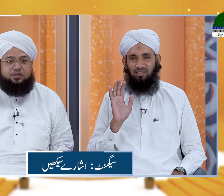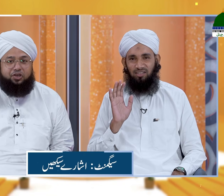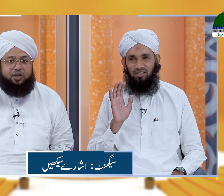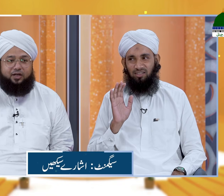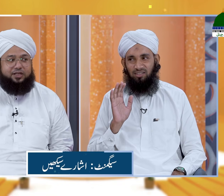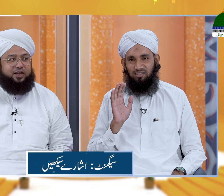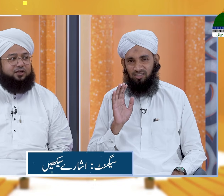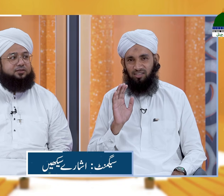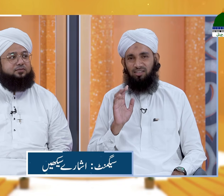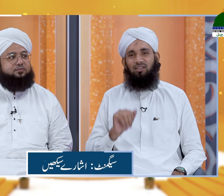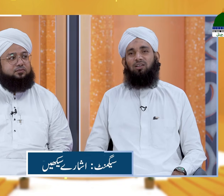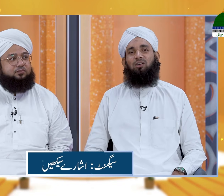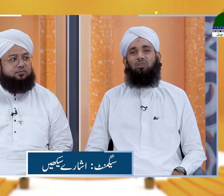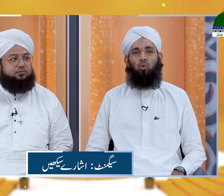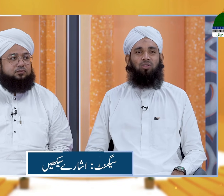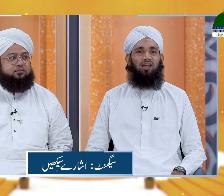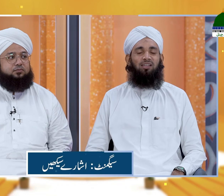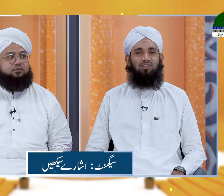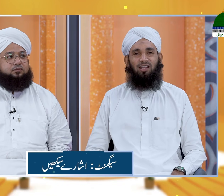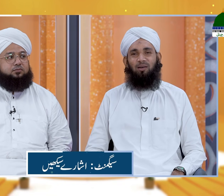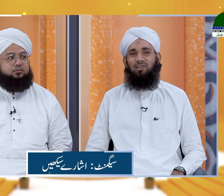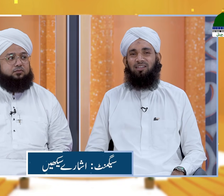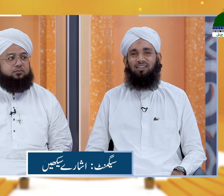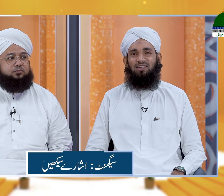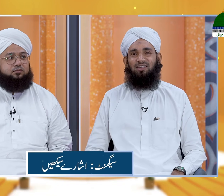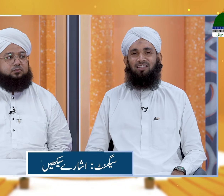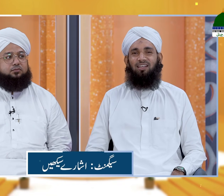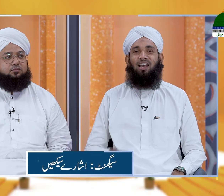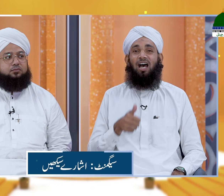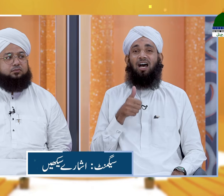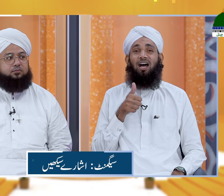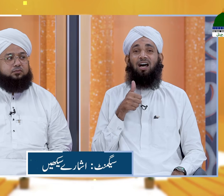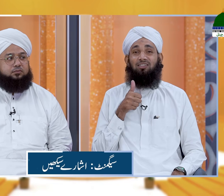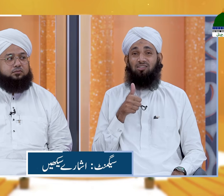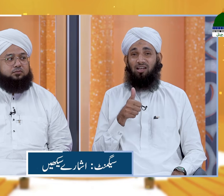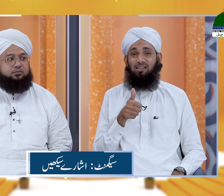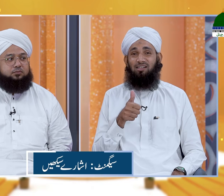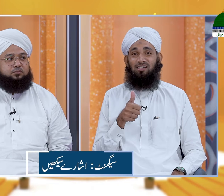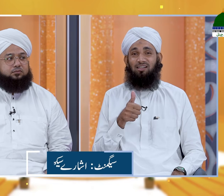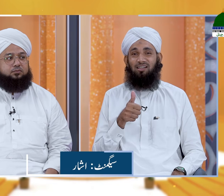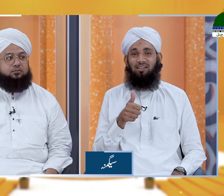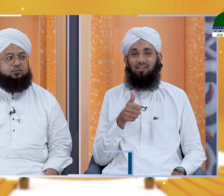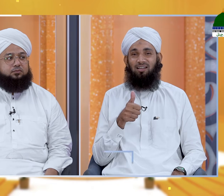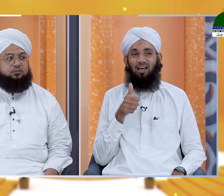جی اگلا اشارہ. ٹھیک ہے. دوسرا اشارہ ہم لیں گے اچھا.